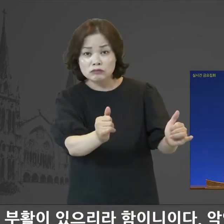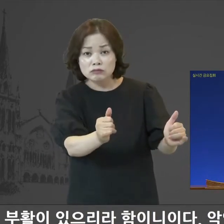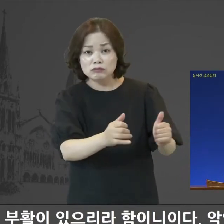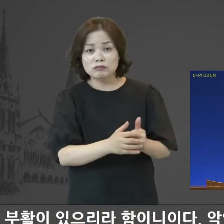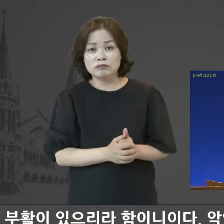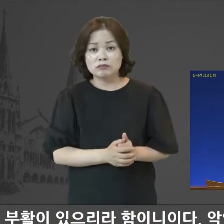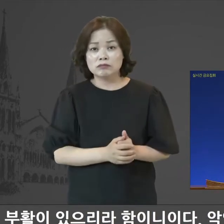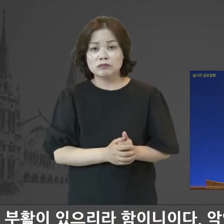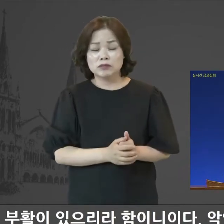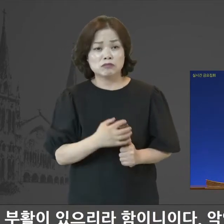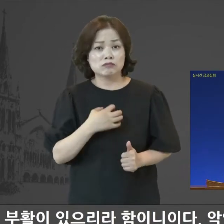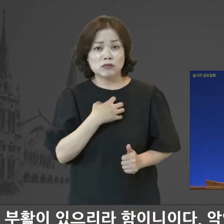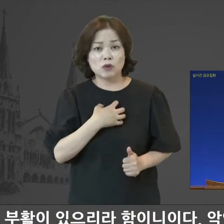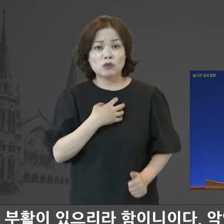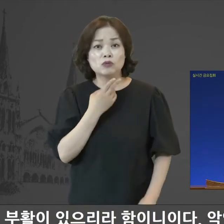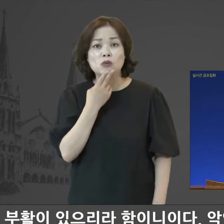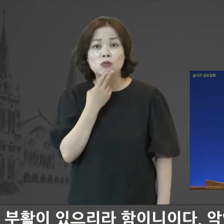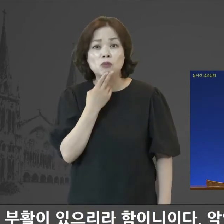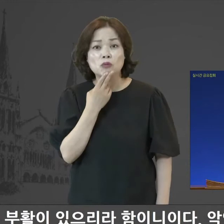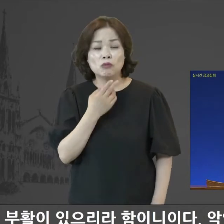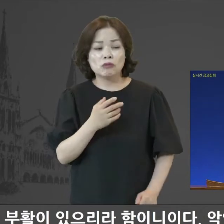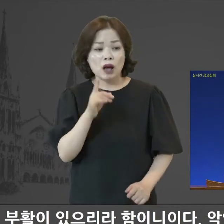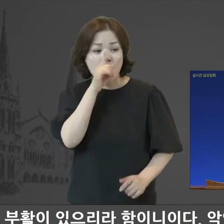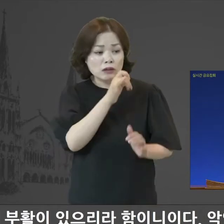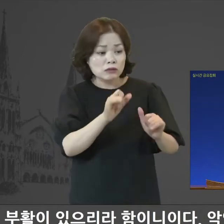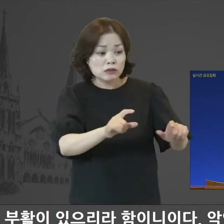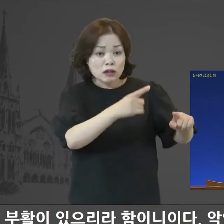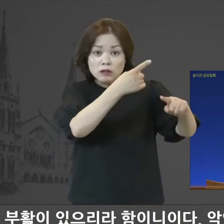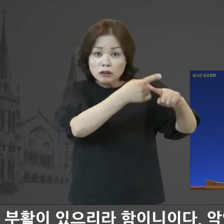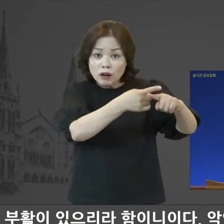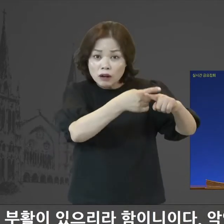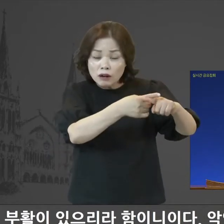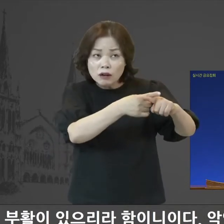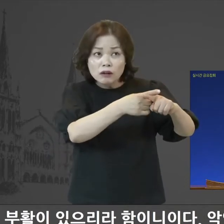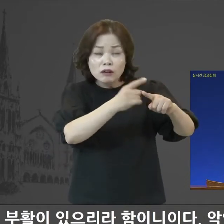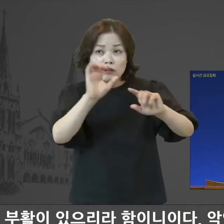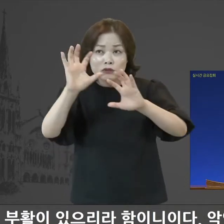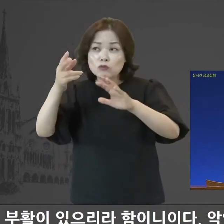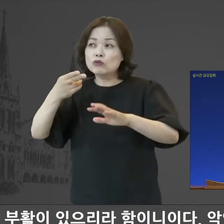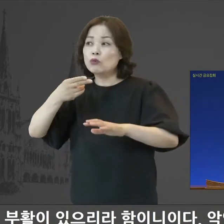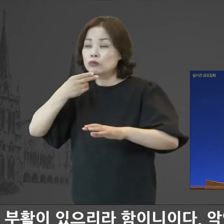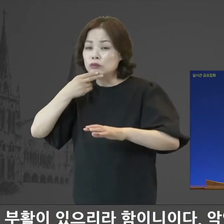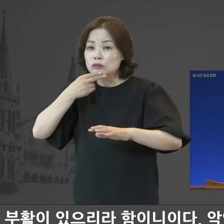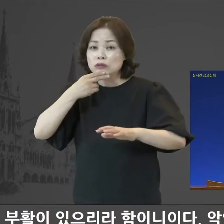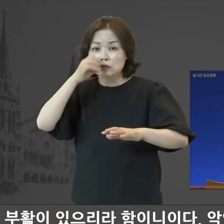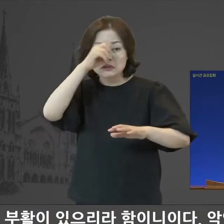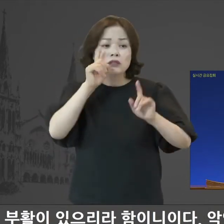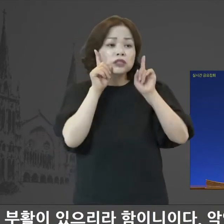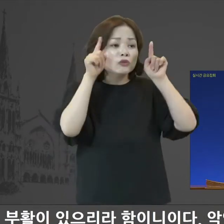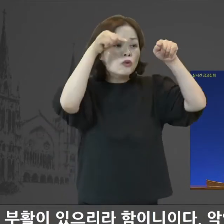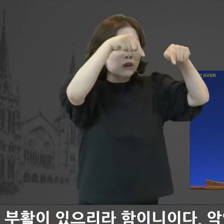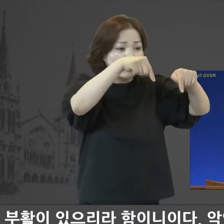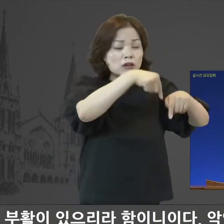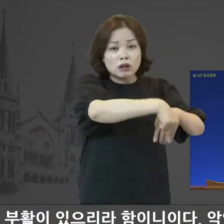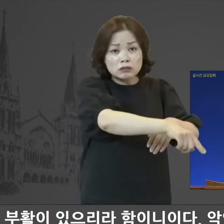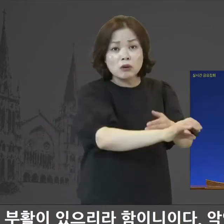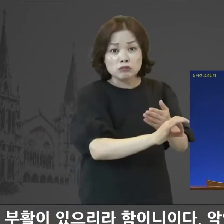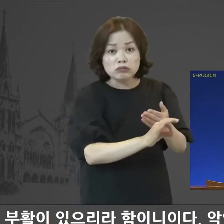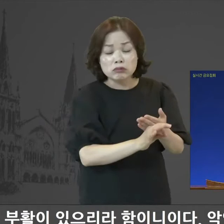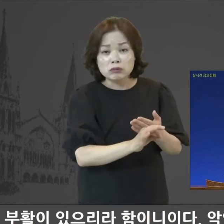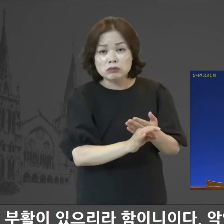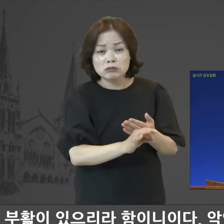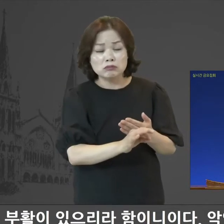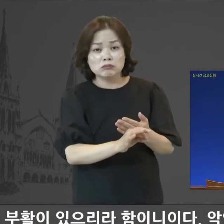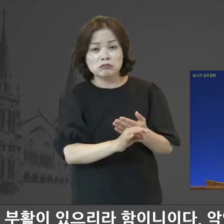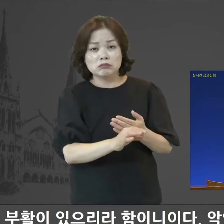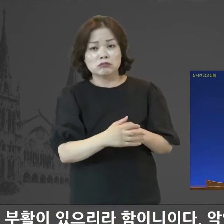이렇게 크게 걱정이 없을 것 같아요. 그냥 악인으로 살다가 천국이 없고 그냥 슥 없어지는 거라면 뭐 악인이